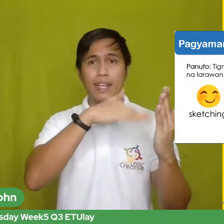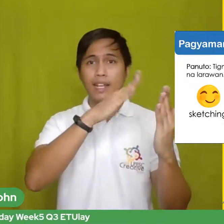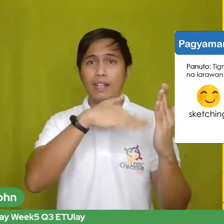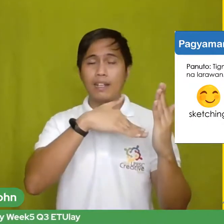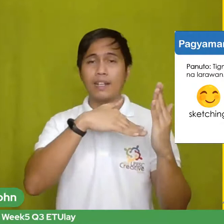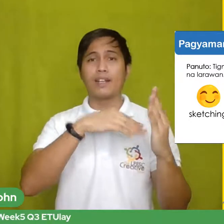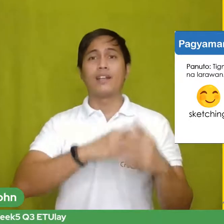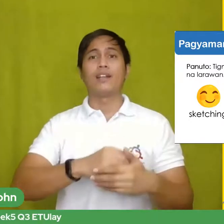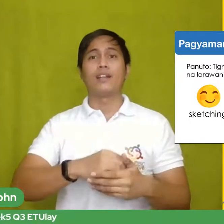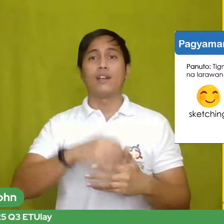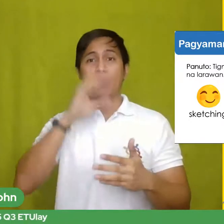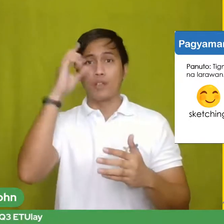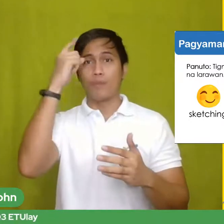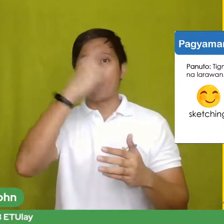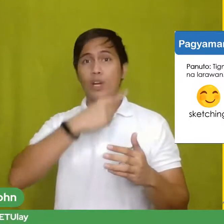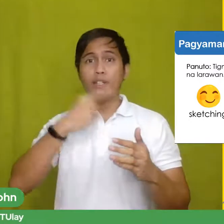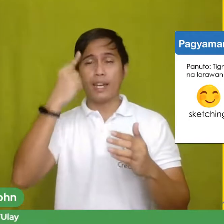painting, yung portrait,